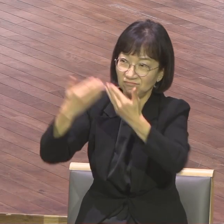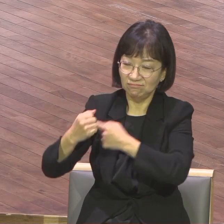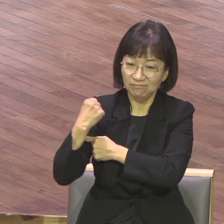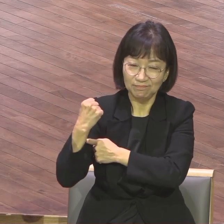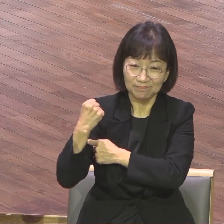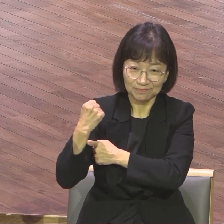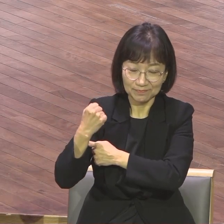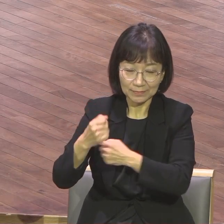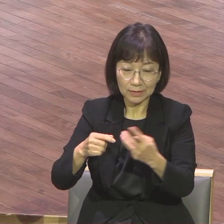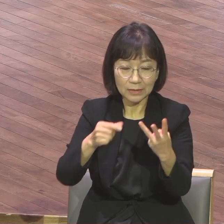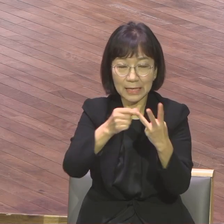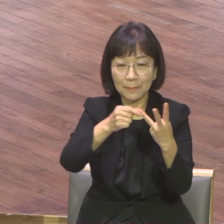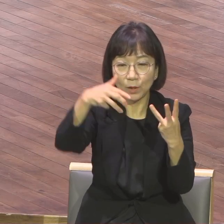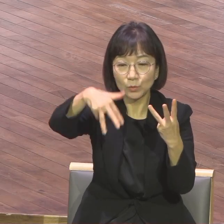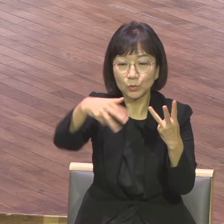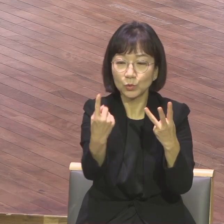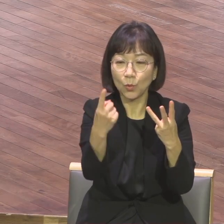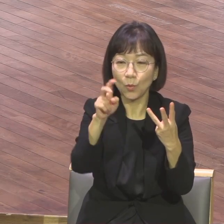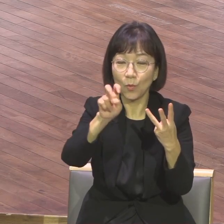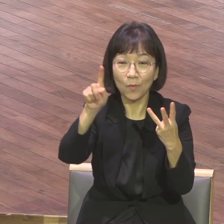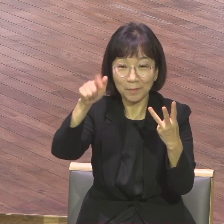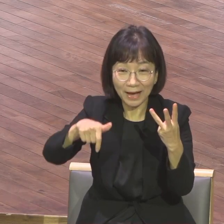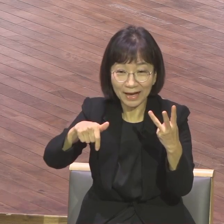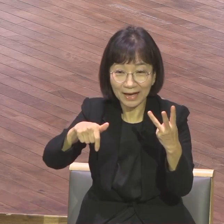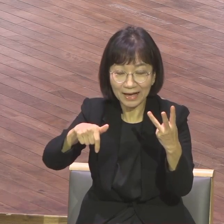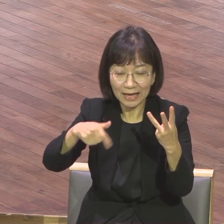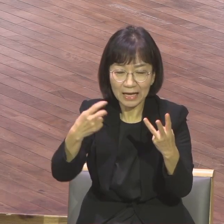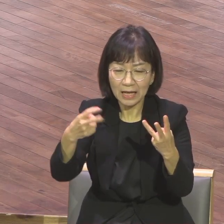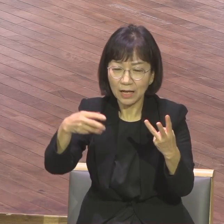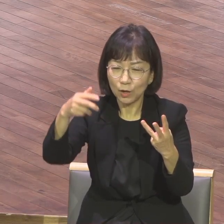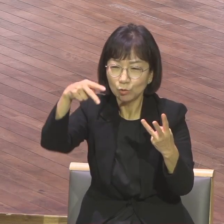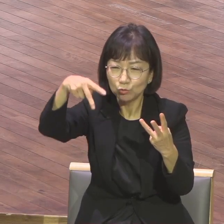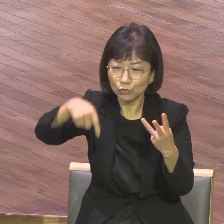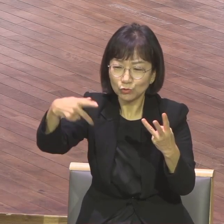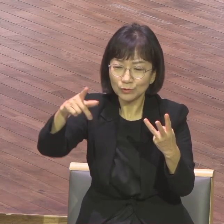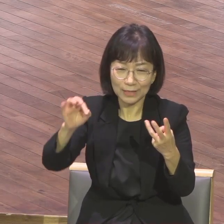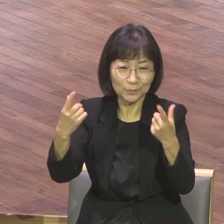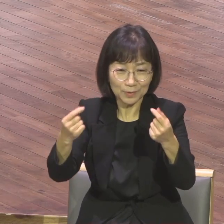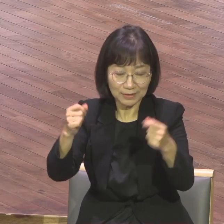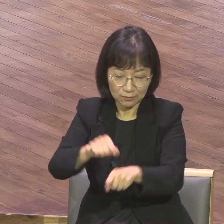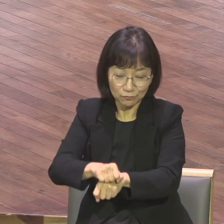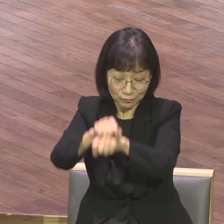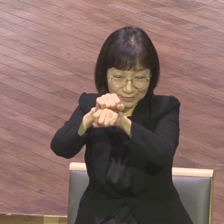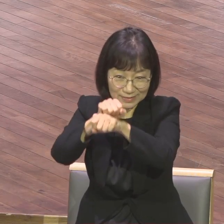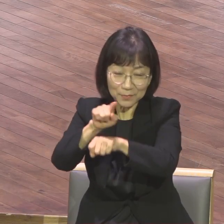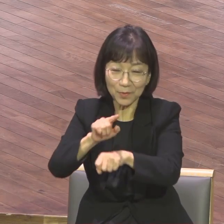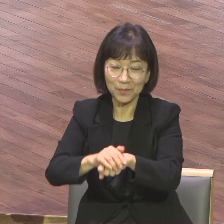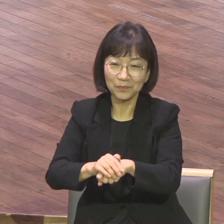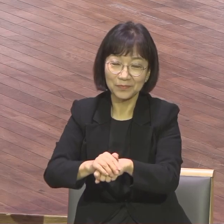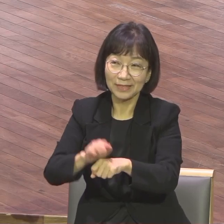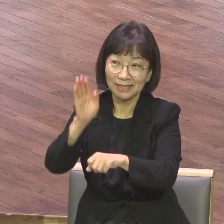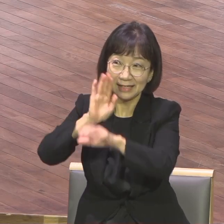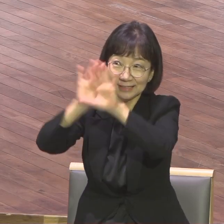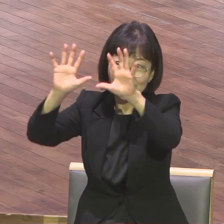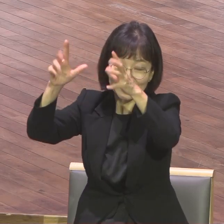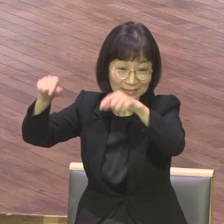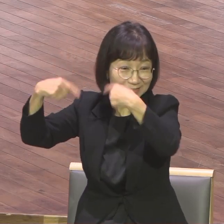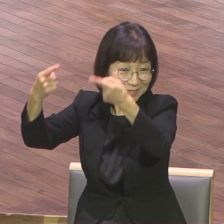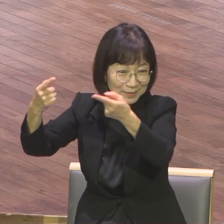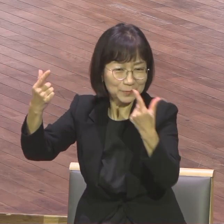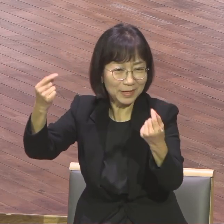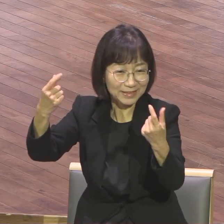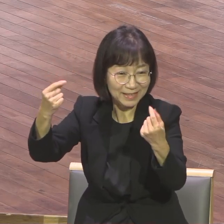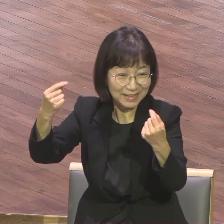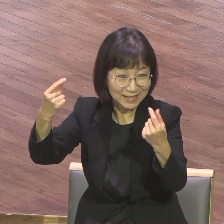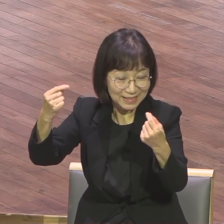이 초막절은 이제 이 수상절이라고도 하는데 초막절은 바로 천국에 들어간 상태,